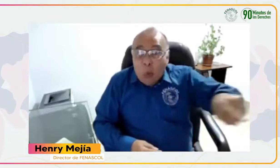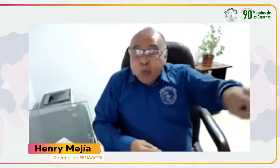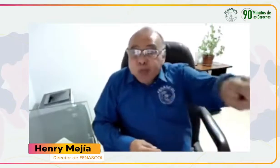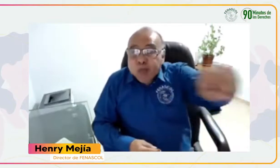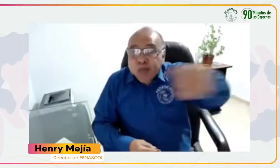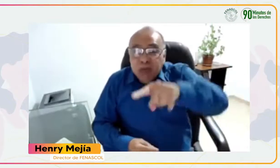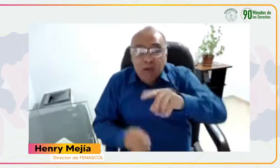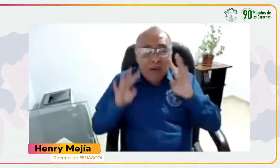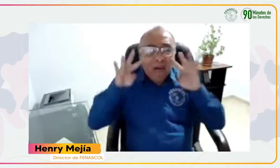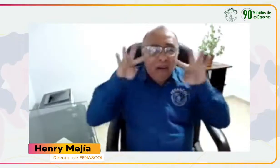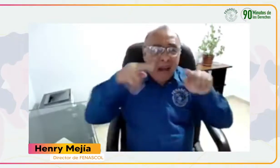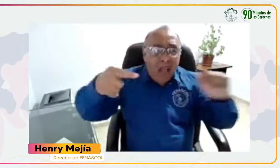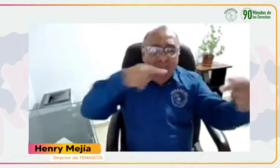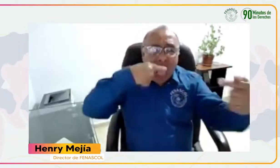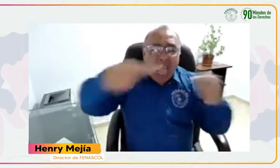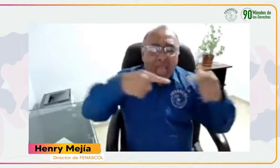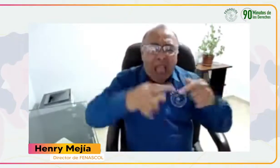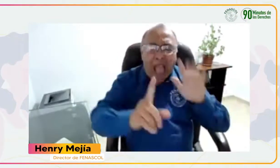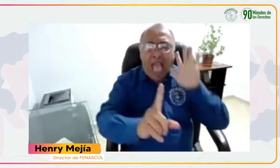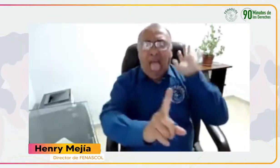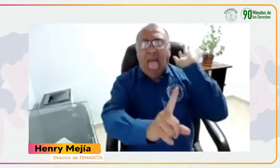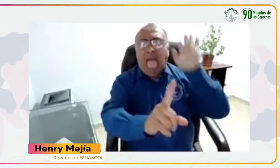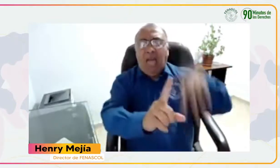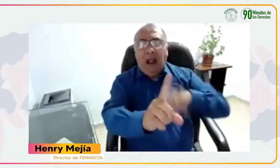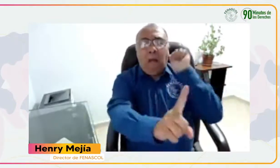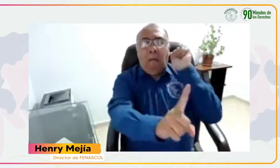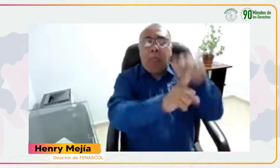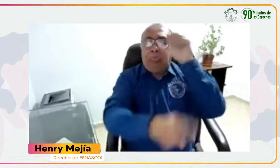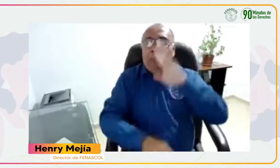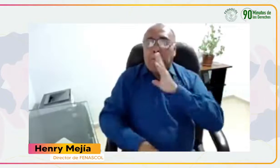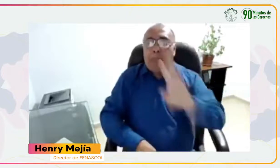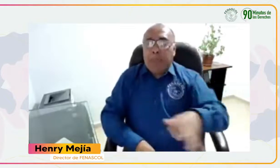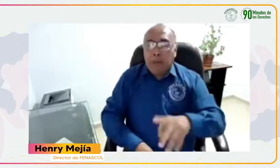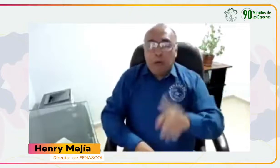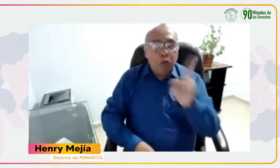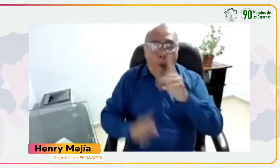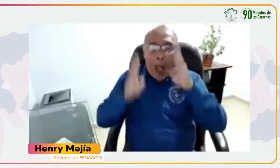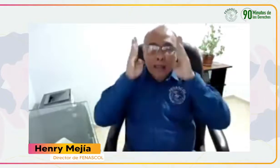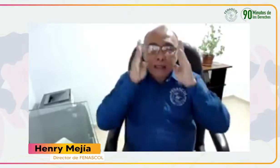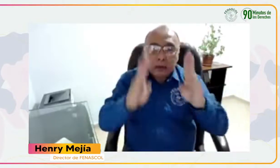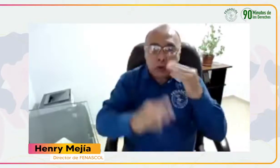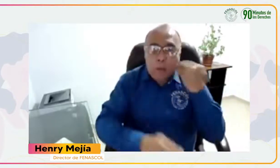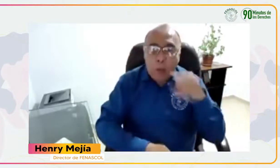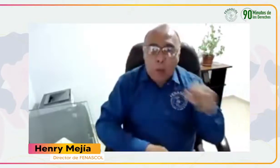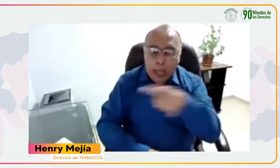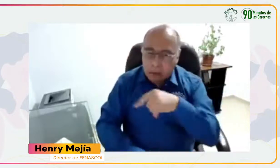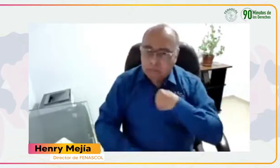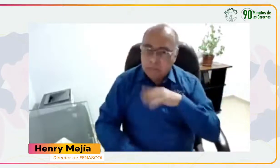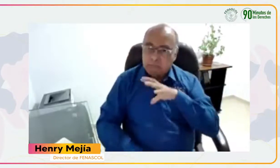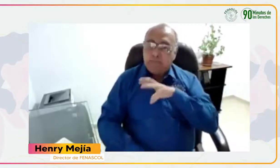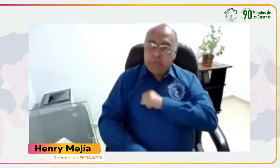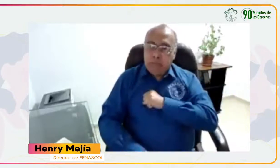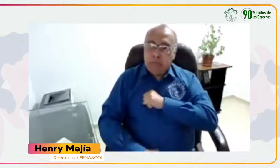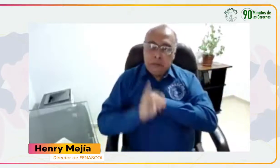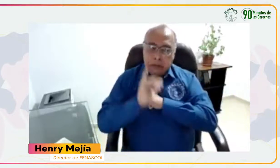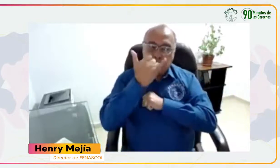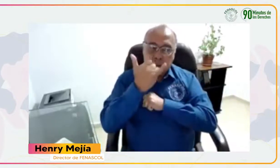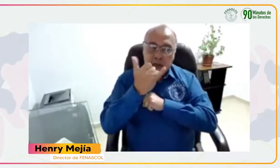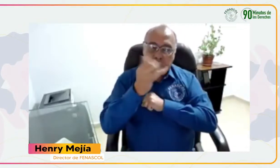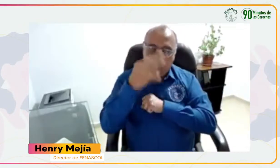porque al parecer esos hombres ven y dicen, van a hablar sobre mujeres, qué pereza, no me interesa ese tema. Y eso es